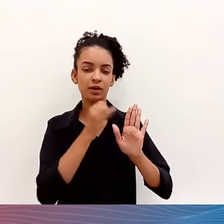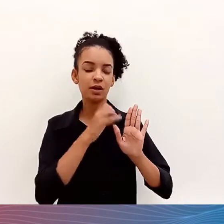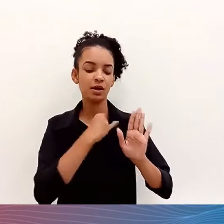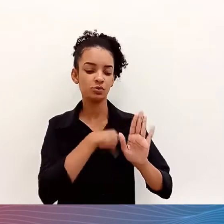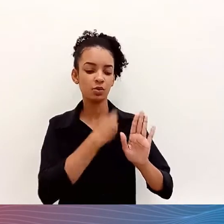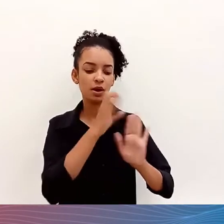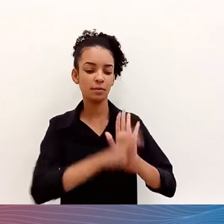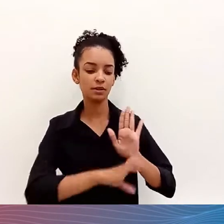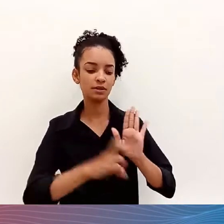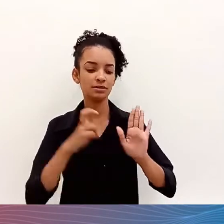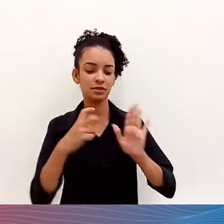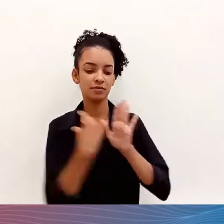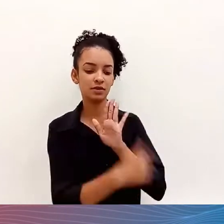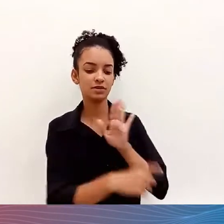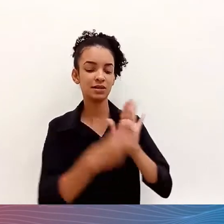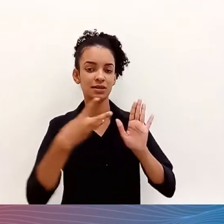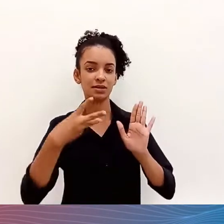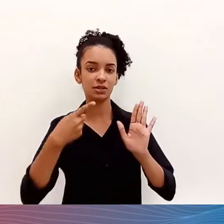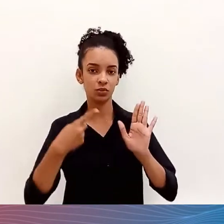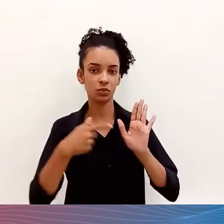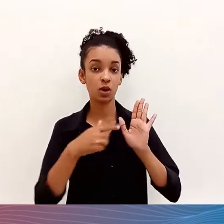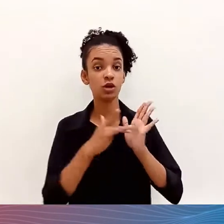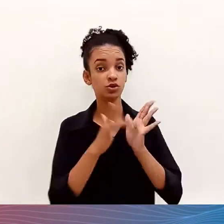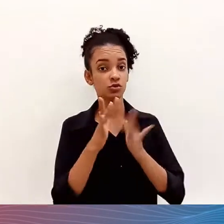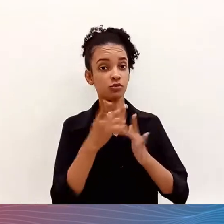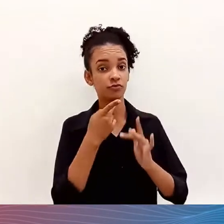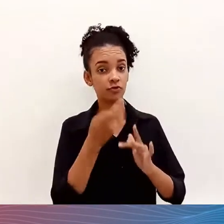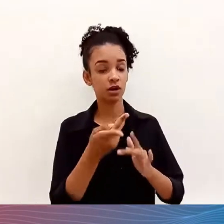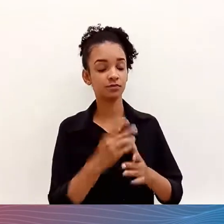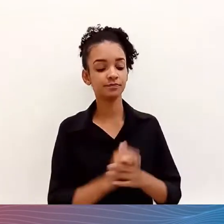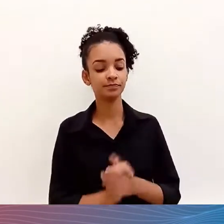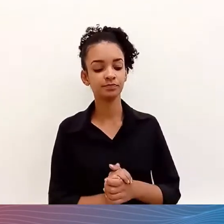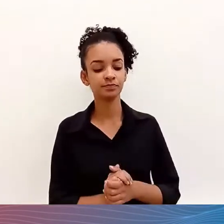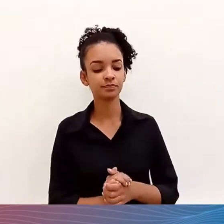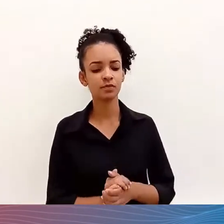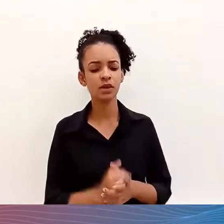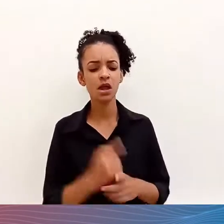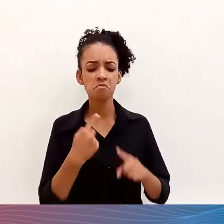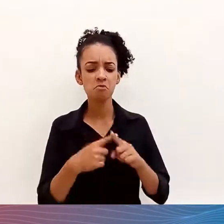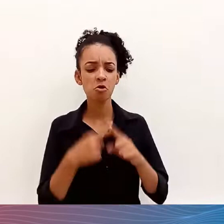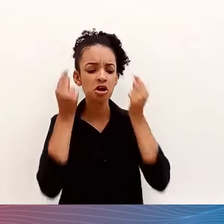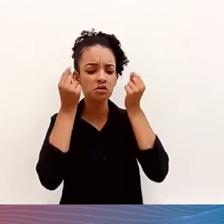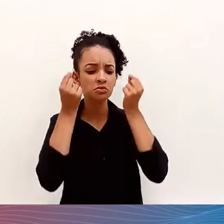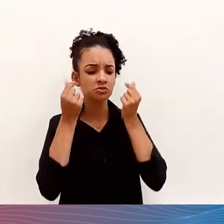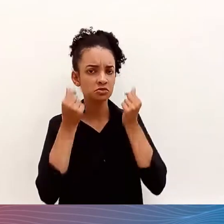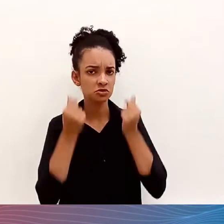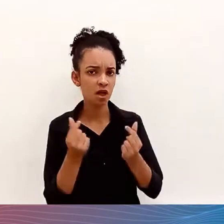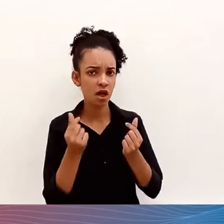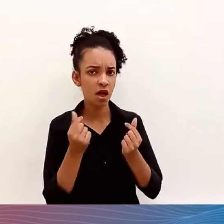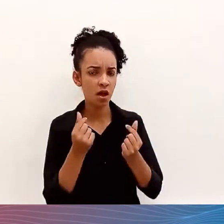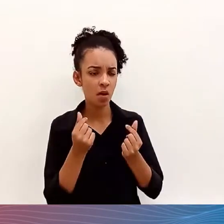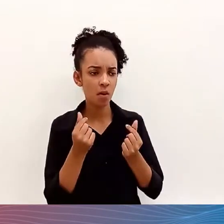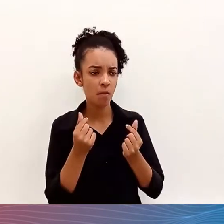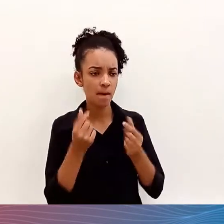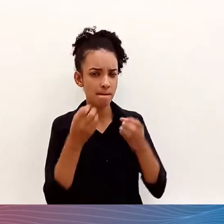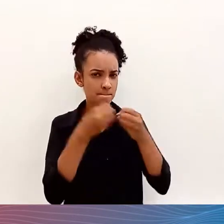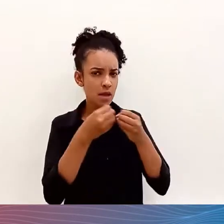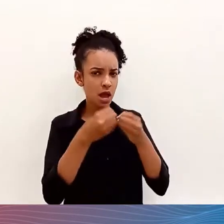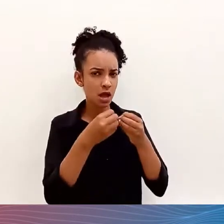Versículo 31, Jesus disse, porque os judeus que estavam em volta de Jesus queriam saber como é que